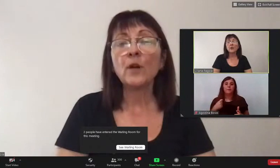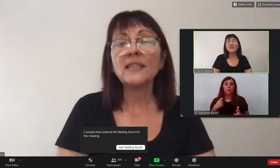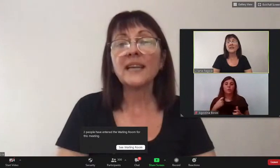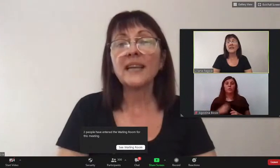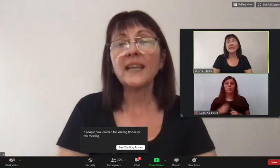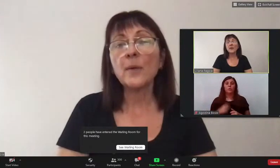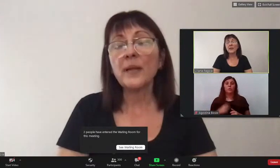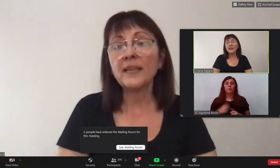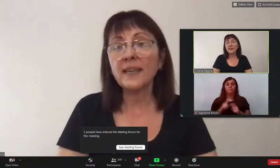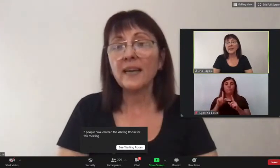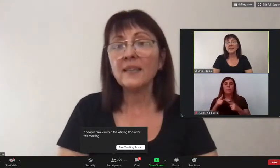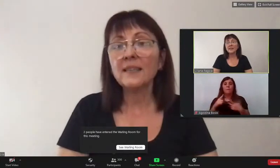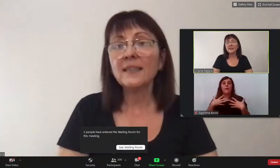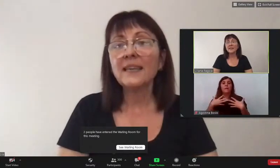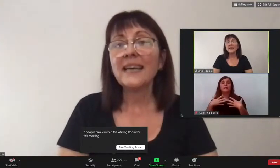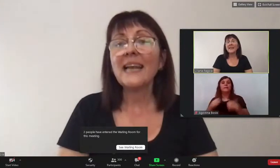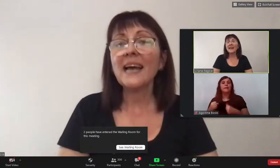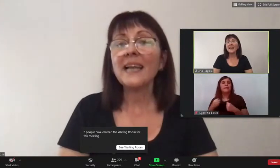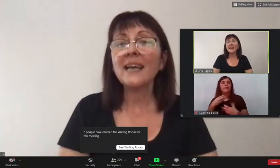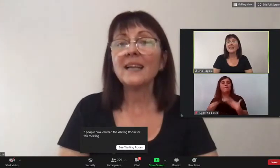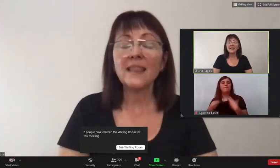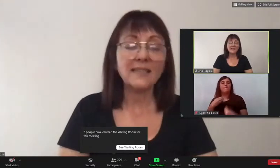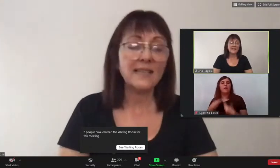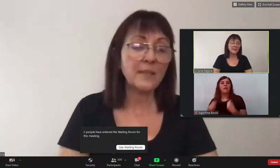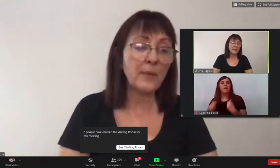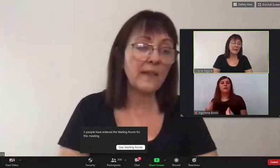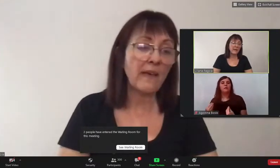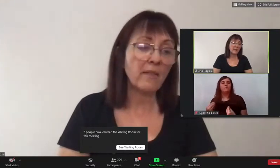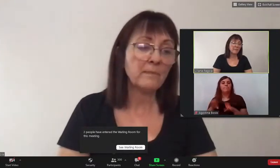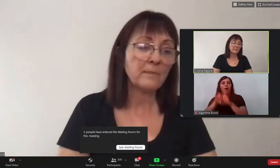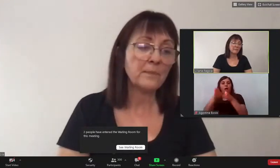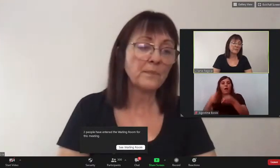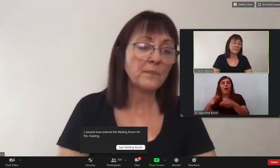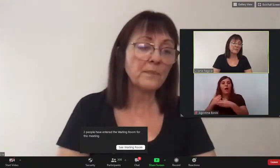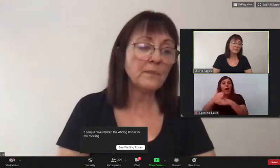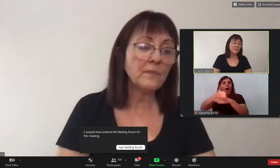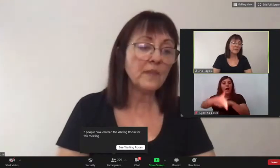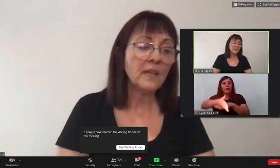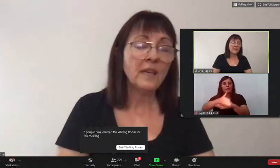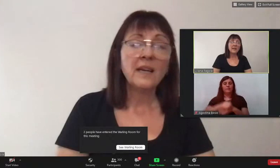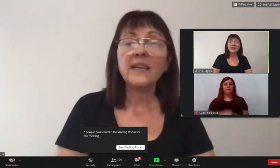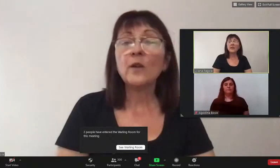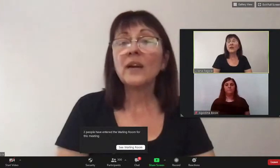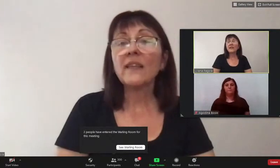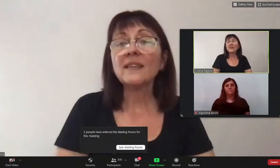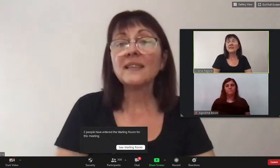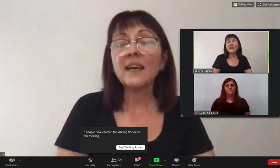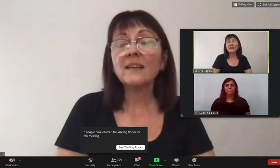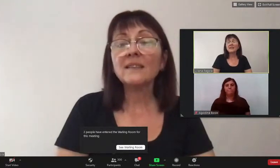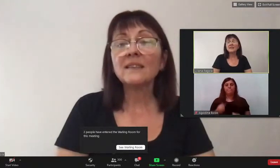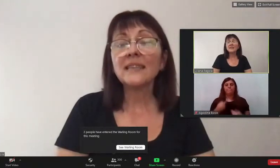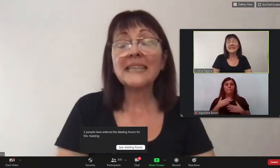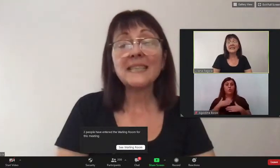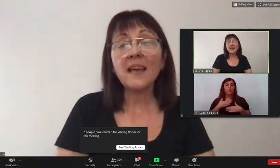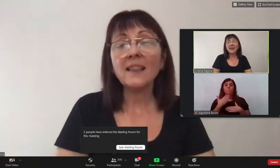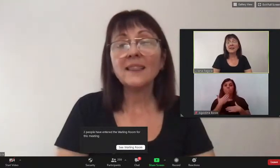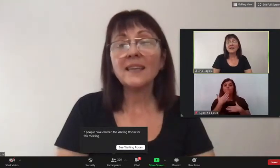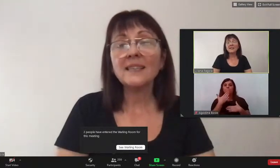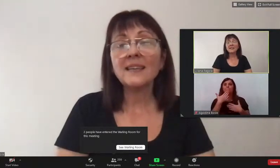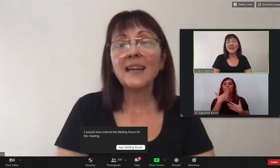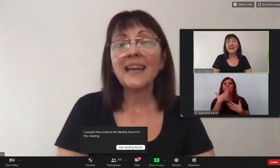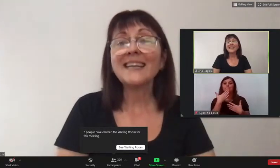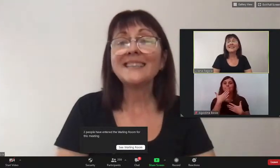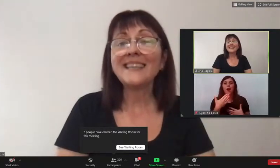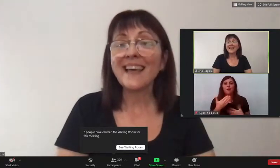y por la Secretaría de Bienestar en el área de accesibilidad. Quiero agradecer, decía